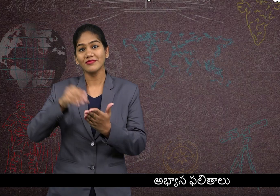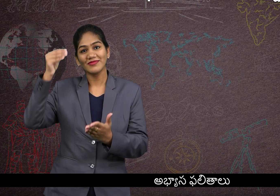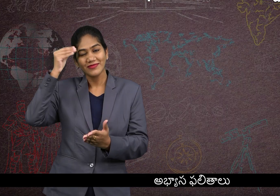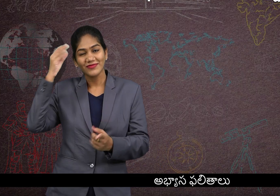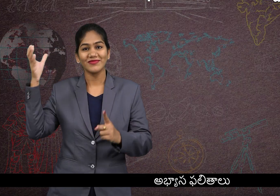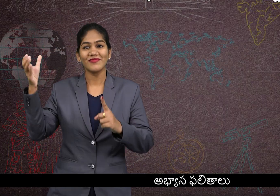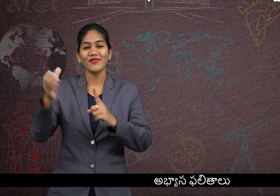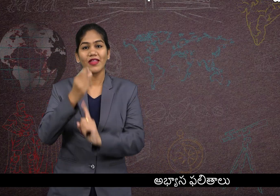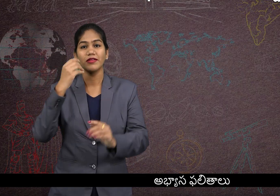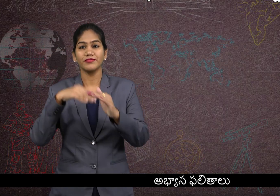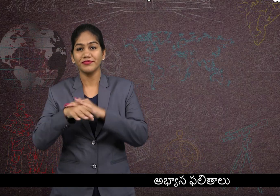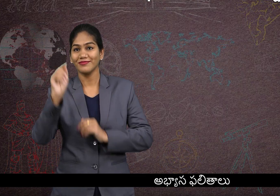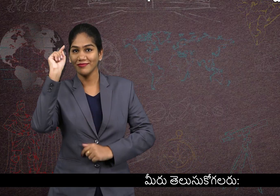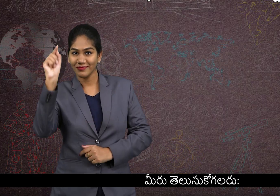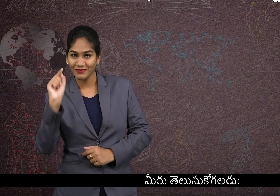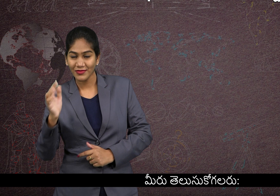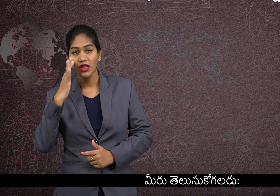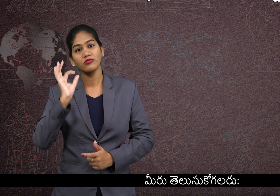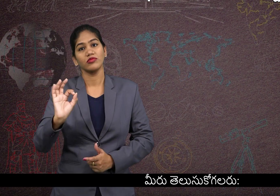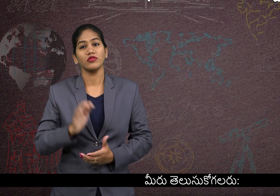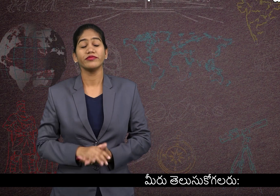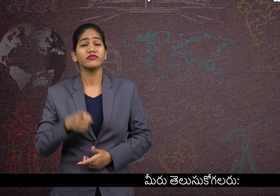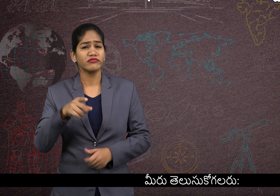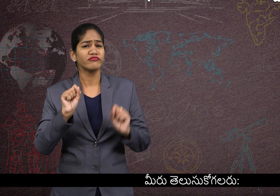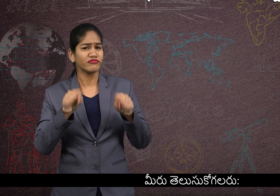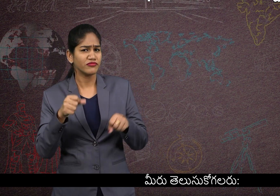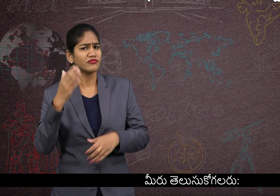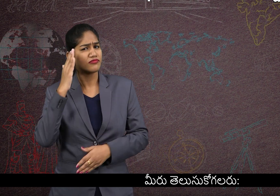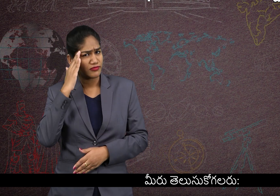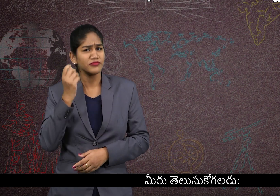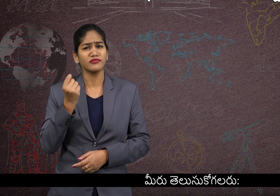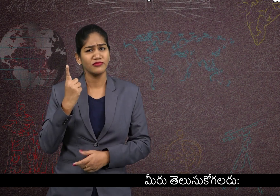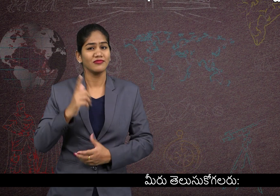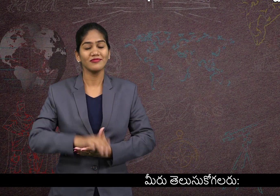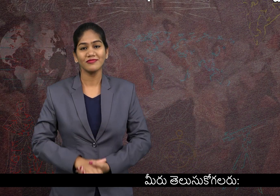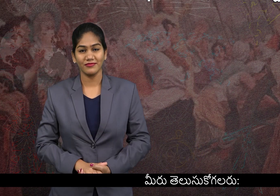అభ్యాస ఫలితాలు. మీరేం తెలుసుకుంటారంటే